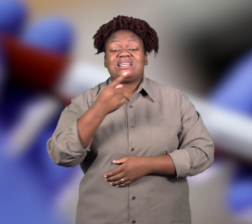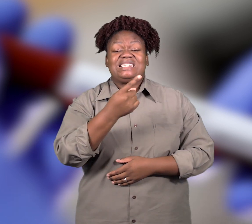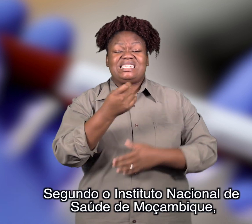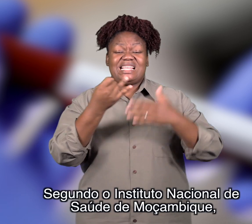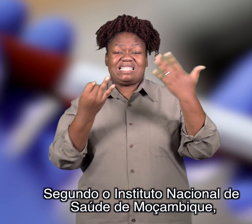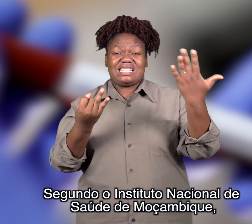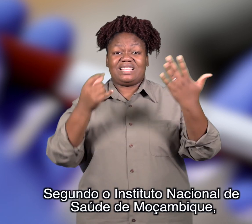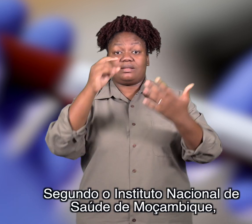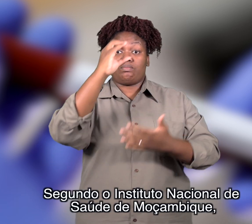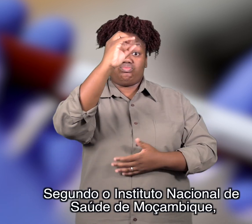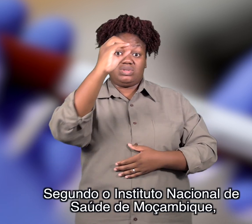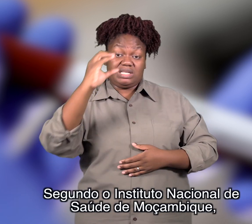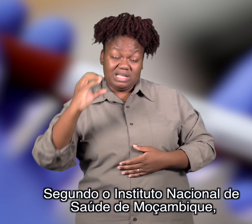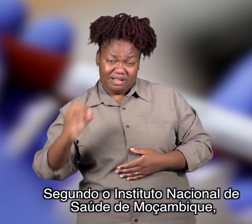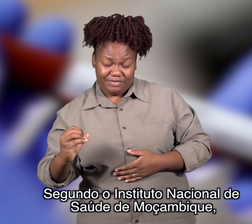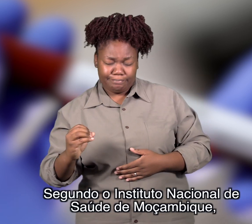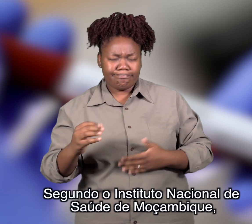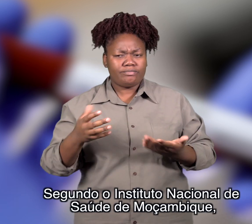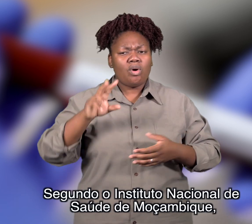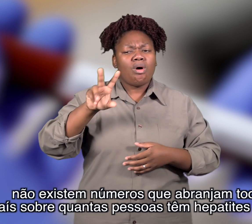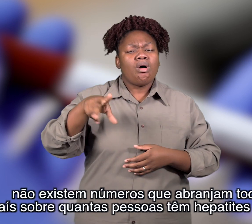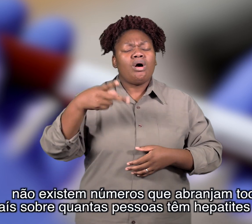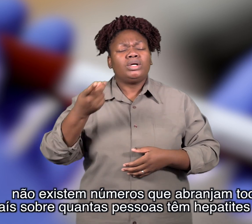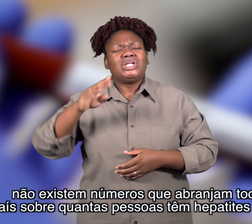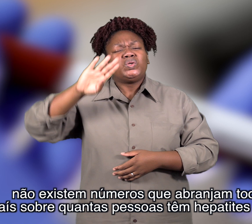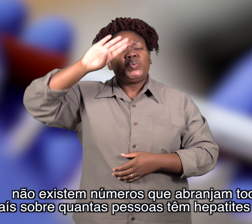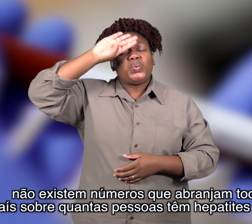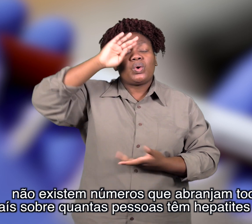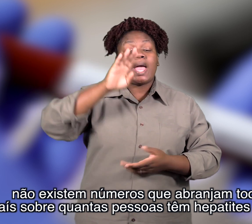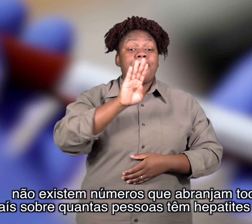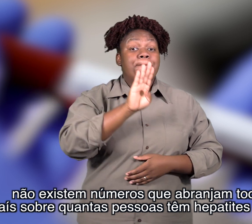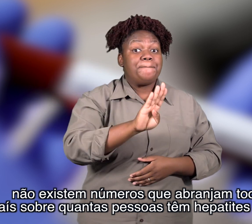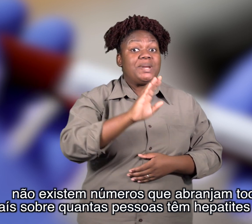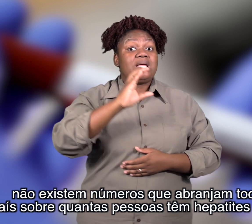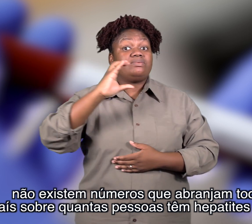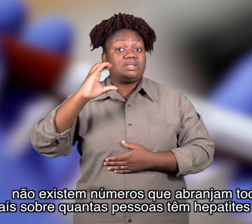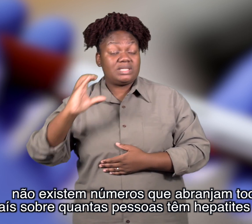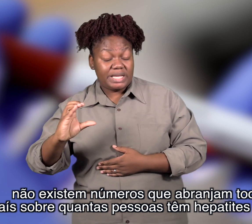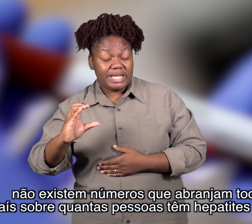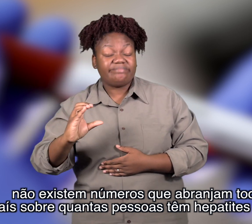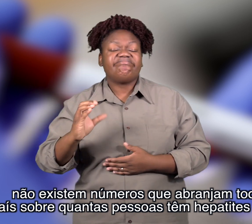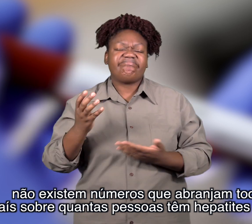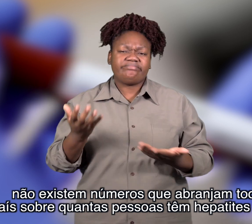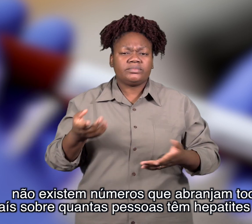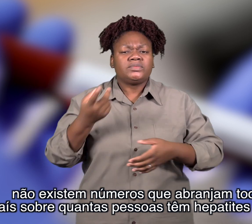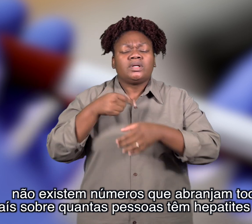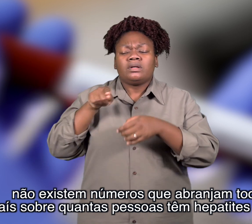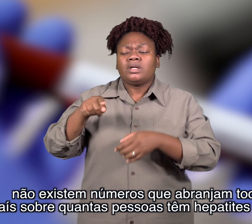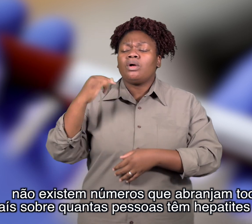Segundo o Instituto Nacional de Saúde de Moçambique, não existem números que abranjam todo o país sobre quantas pessoas têm a hepatite